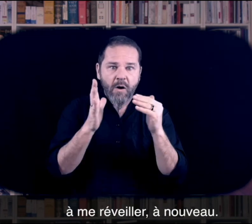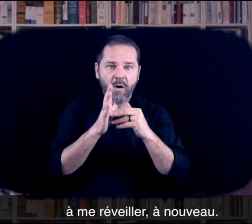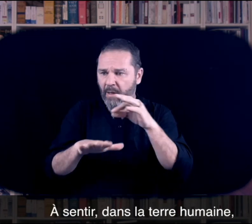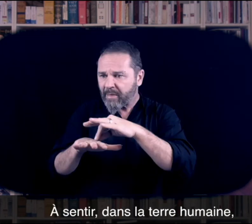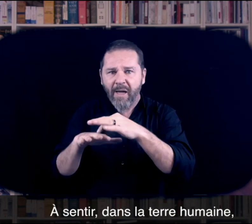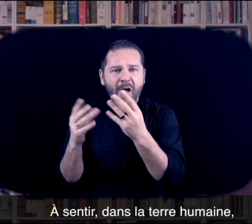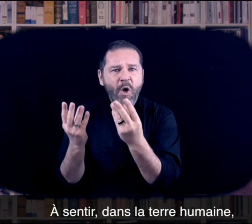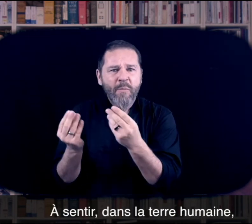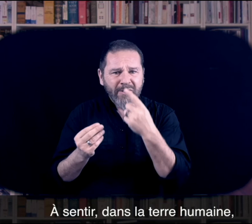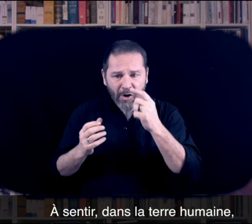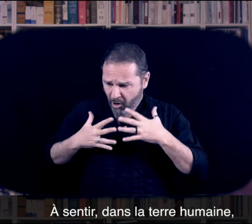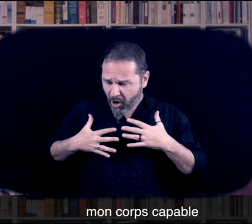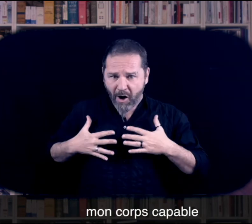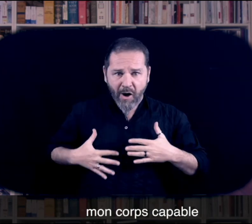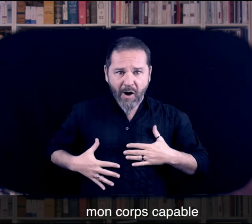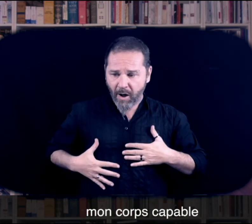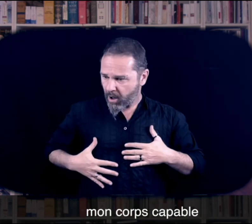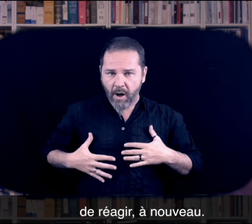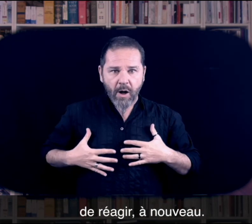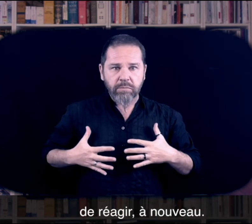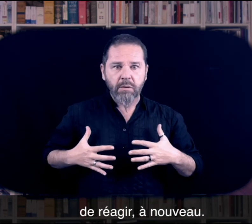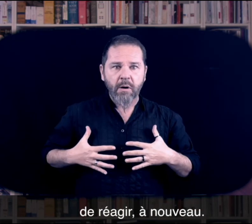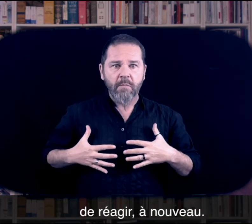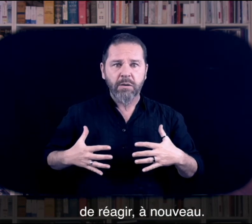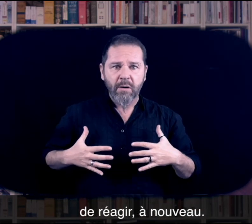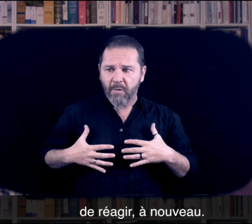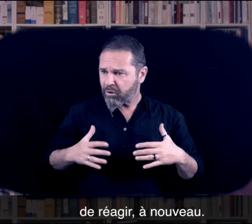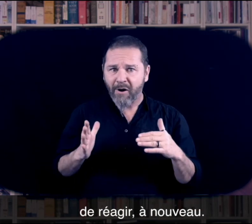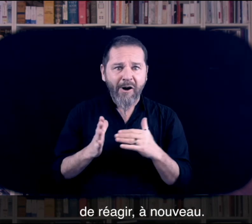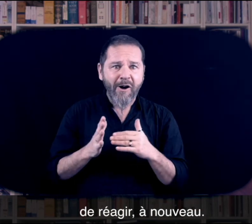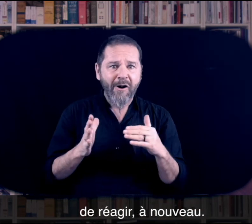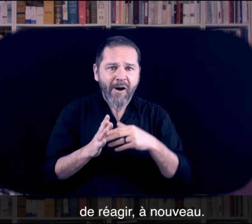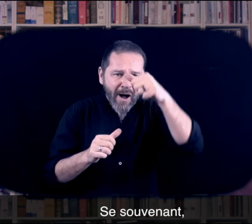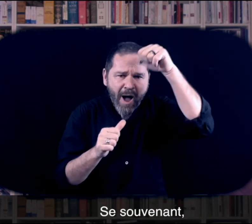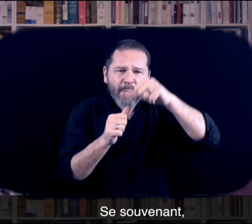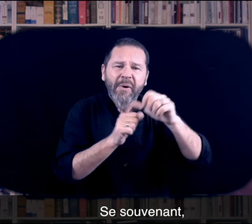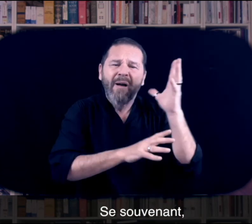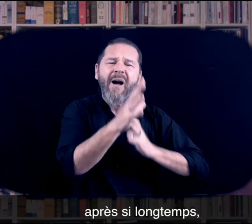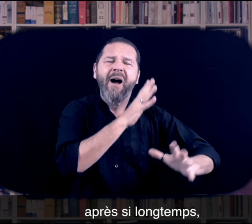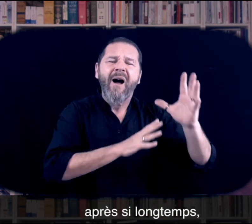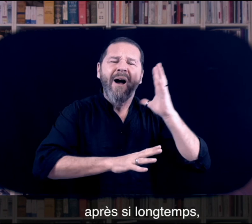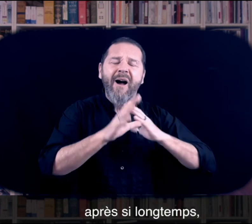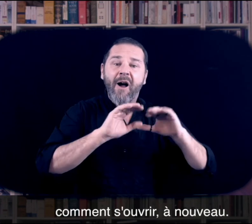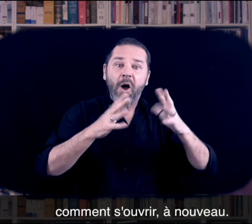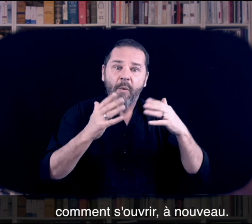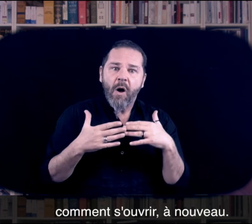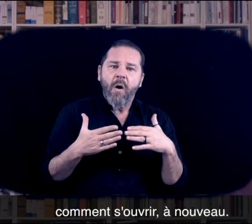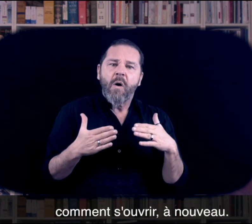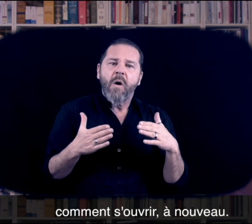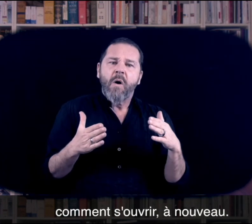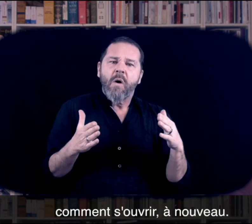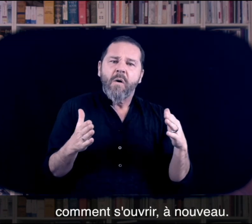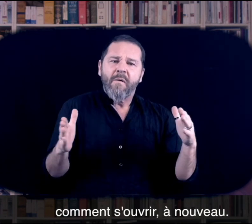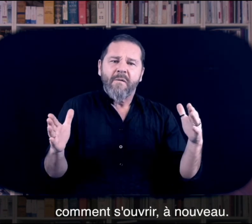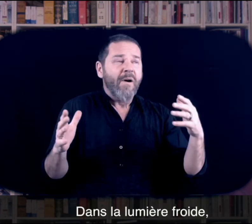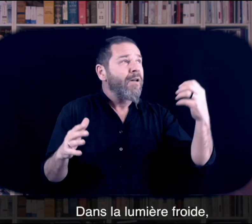nouveau, à sentir dans la terre humide mon corps capable de réagir à nouveau, se souvenant après si longtemps comment s'ouvrir à